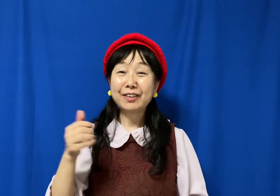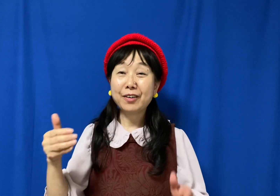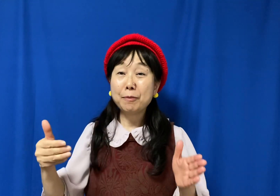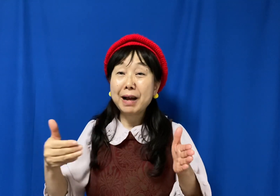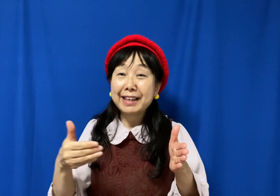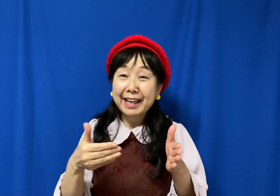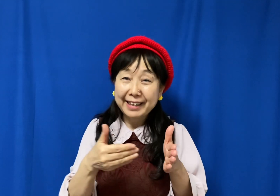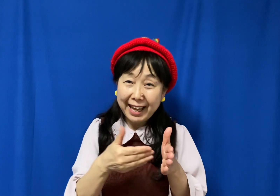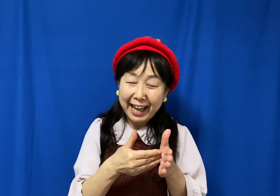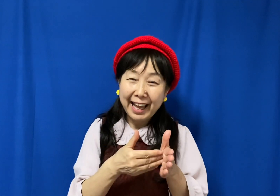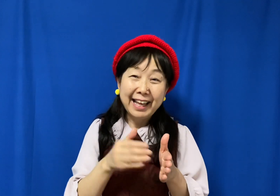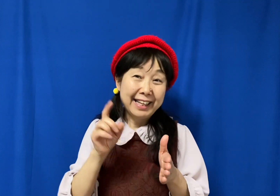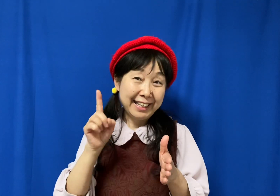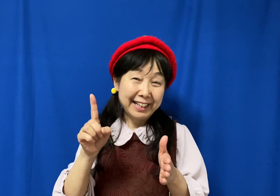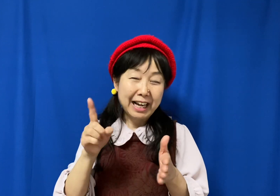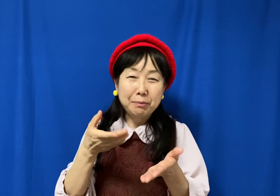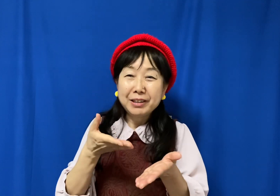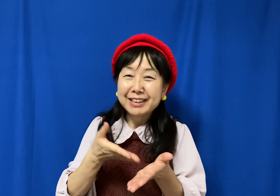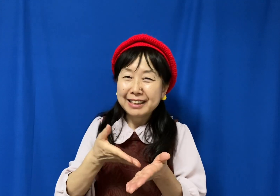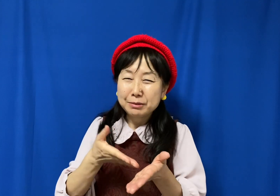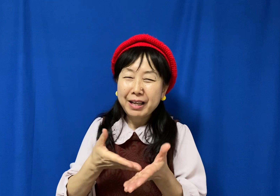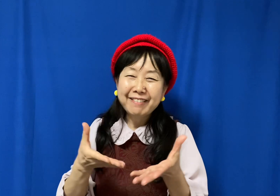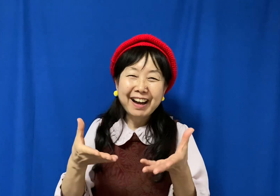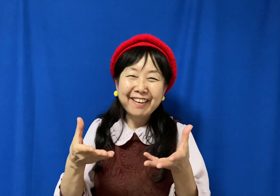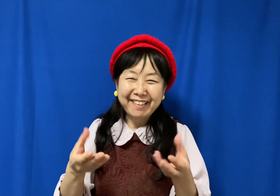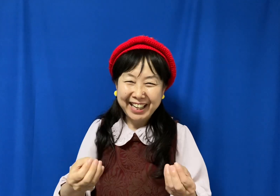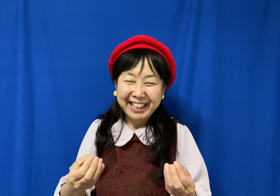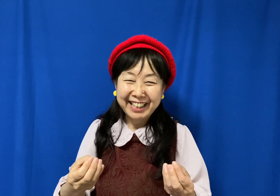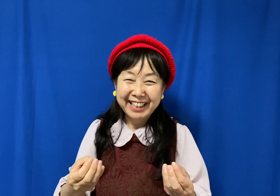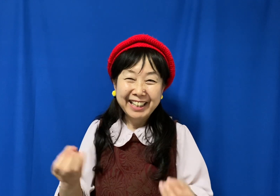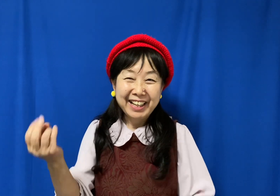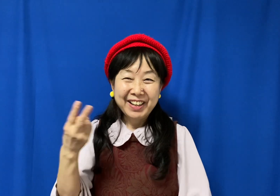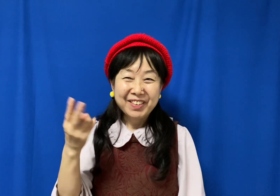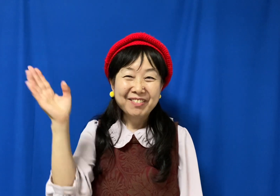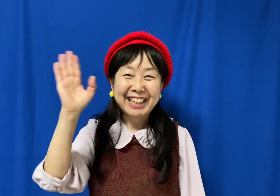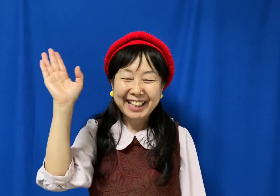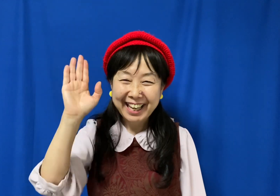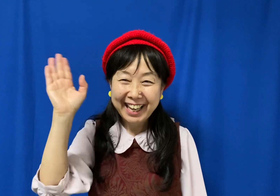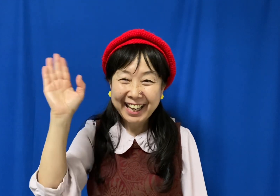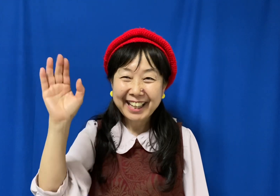ここまでで1回目の説明は終わり。またね。